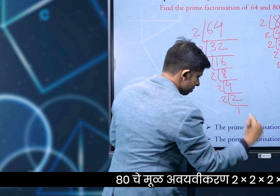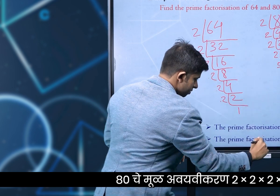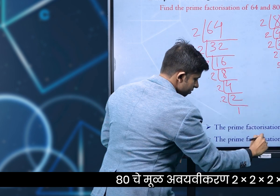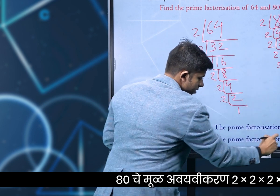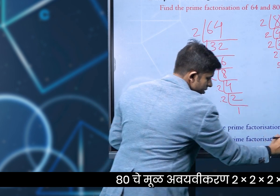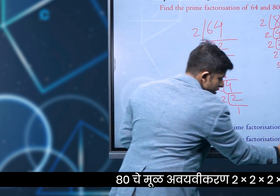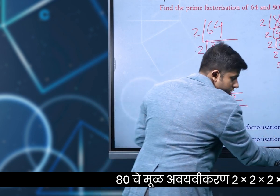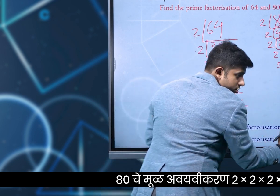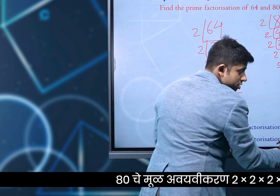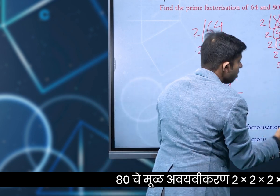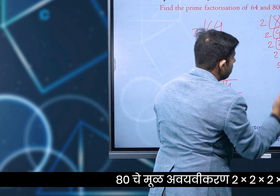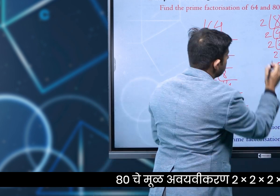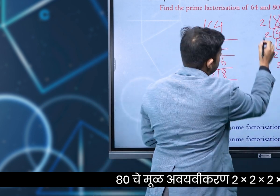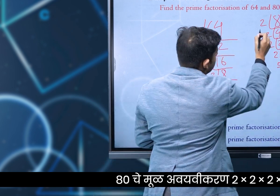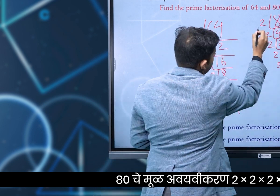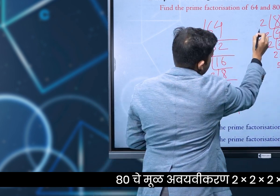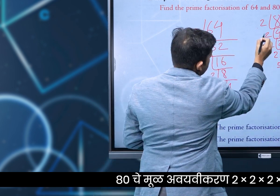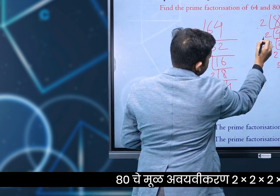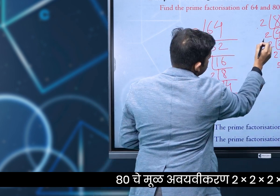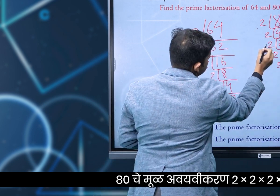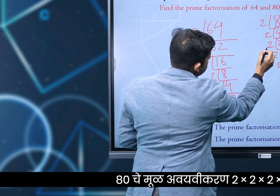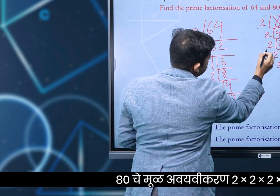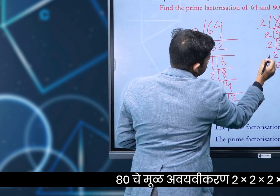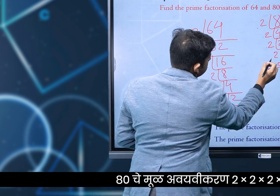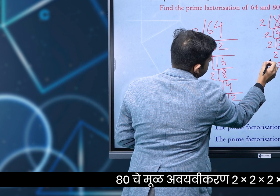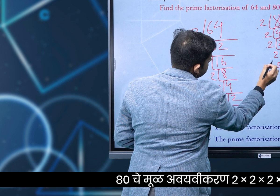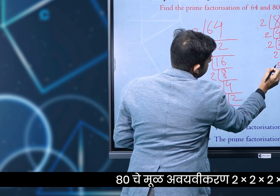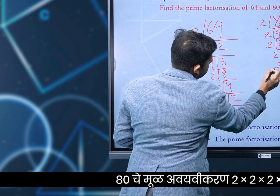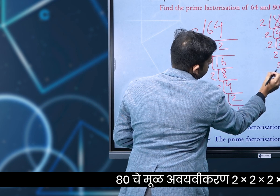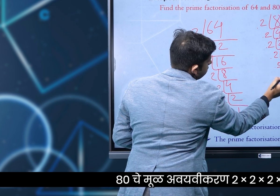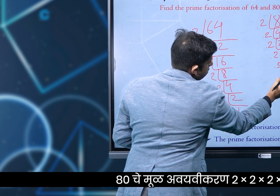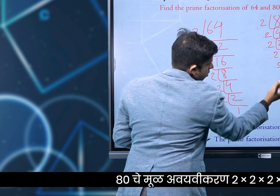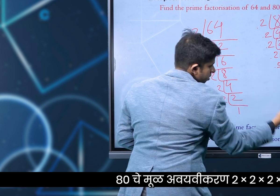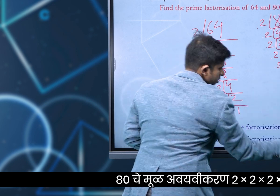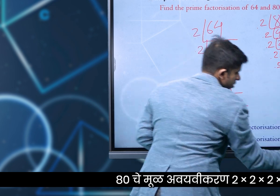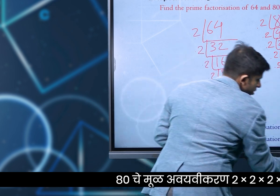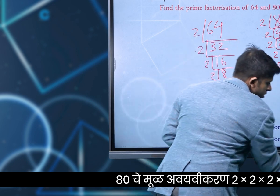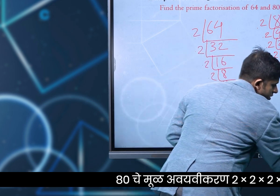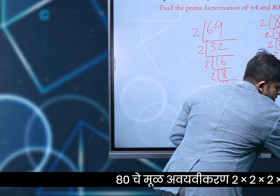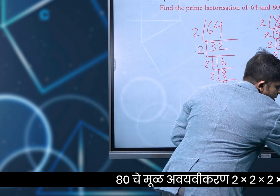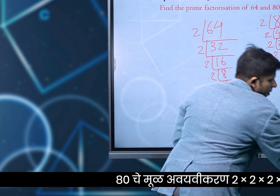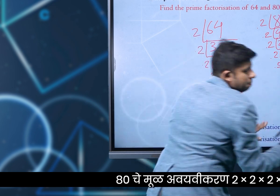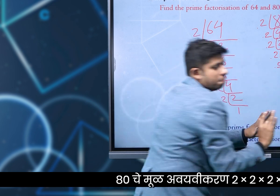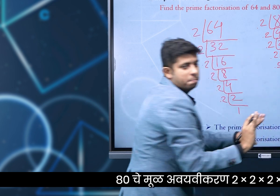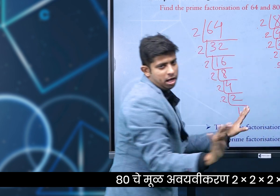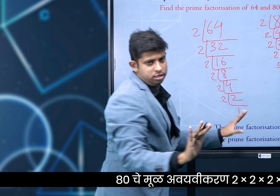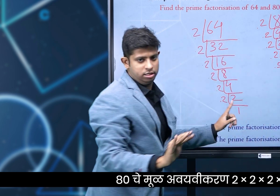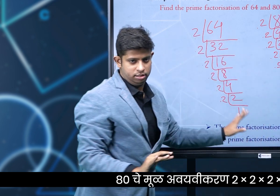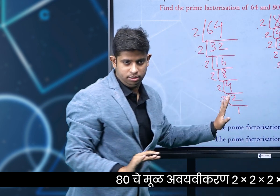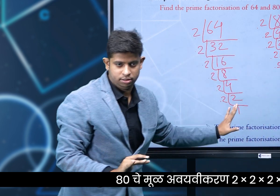80चे मूळ अवयवीकरण 2 गुणिले 2 गुणिले 2 गुणिले 2 गुणिले 5 आहे.